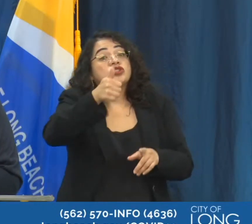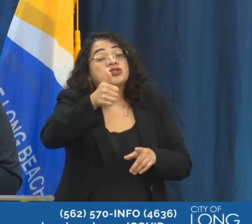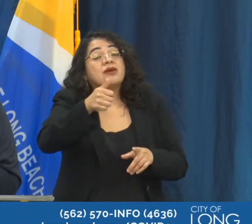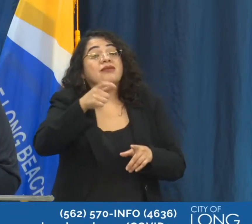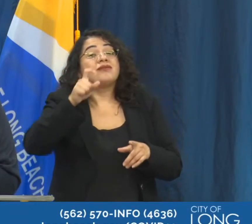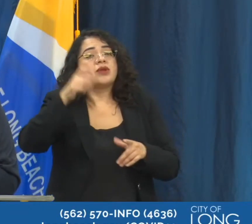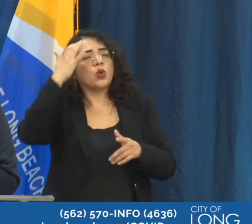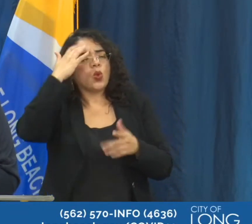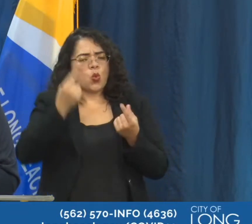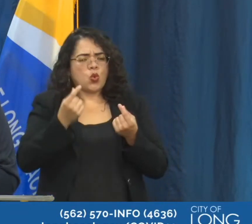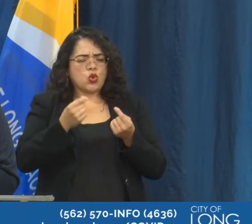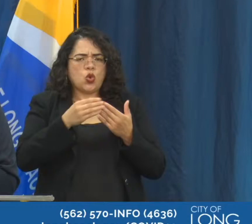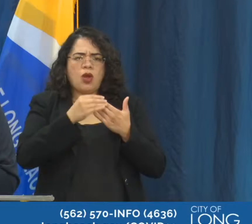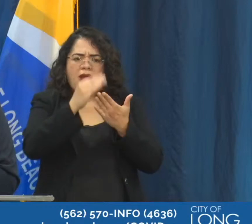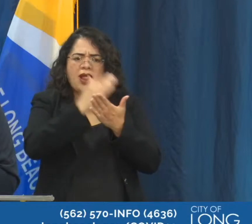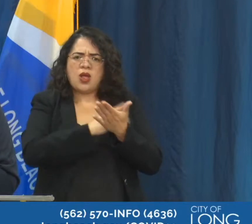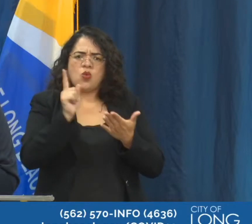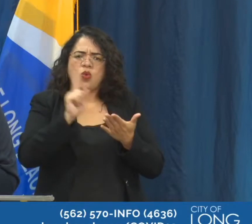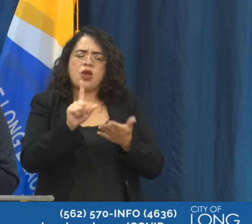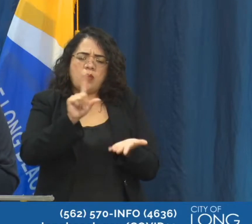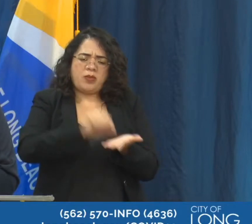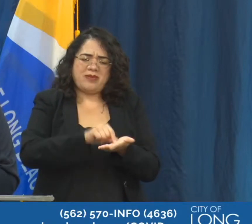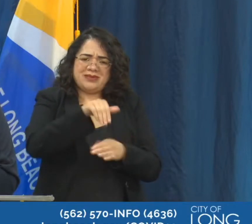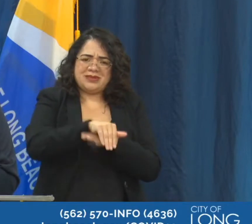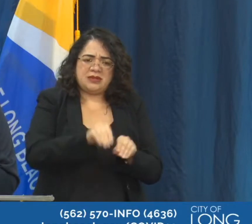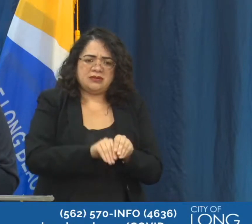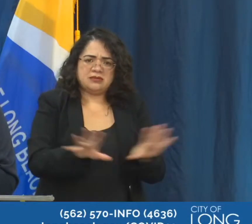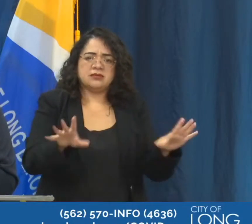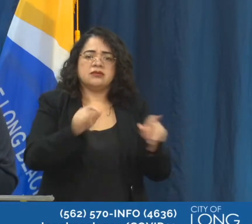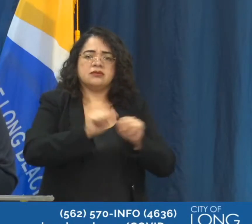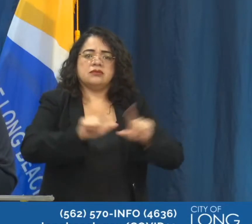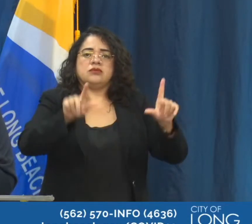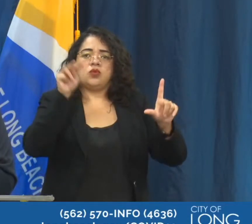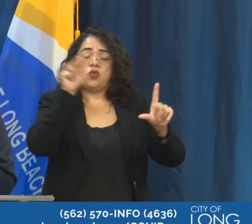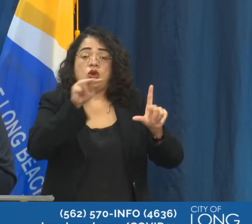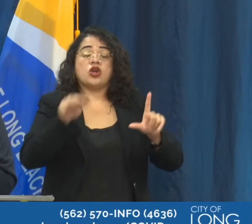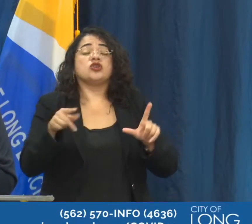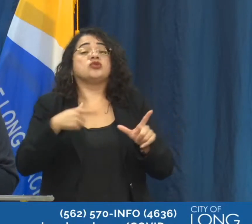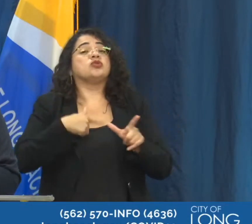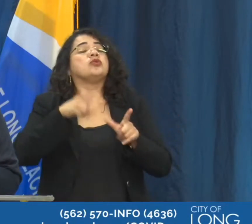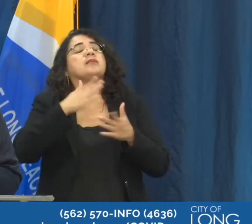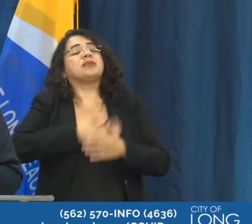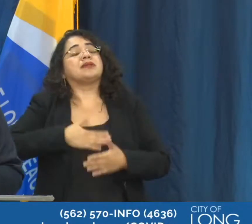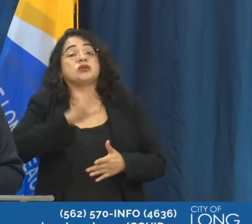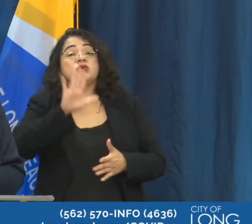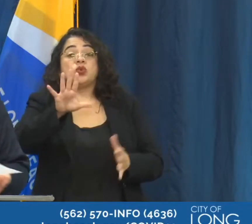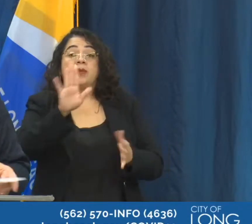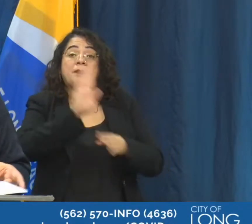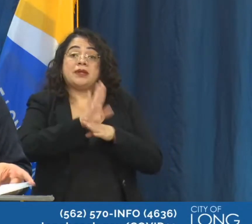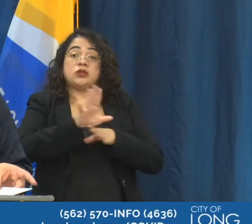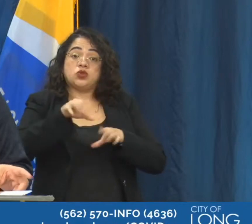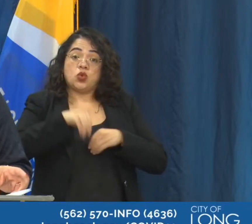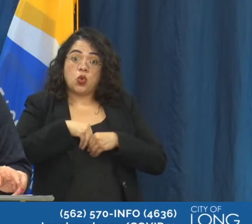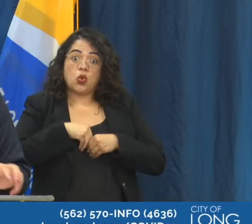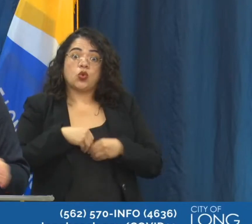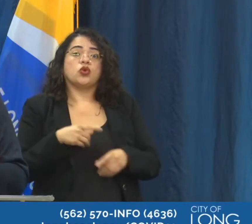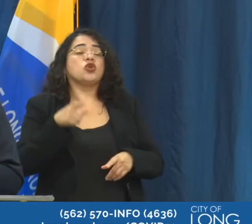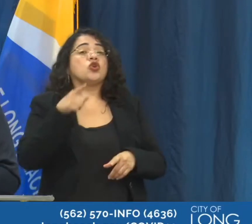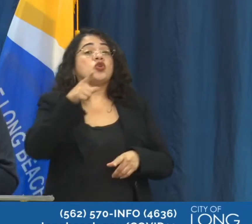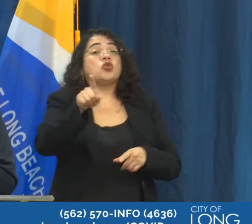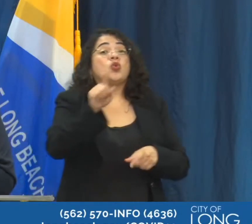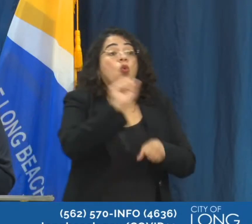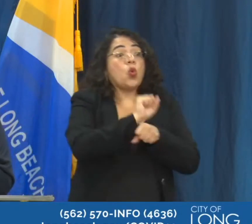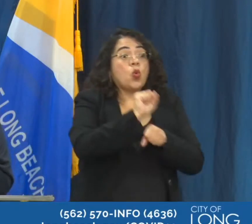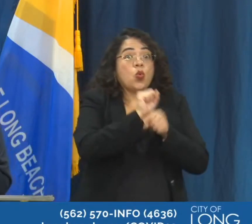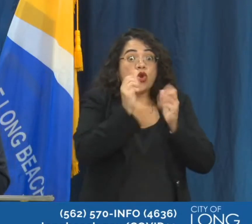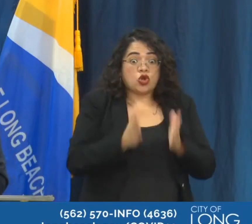también les pedimos a todos que agradezcan al personal ya los dueños de negocios que están tomando esto en serio y están